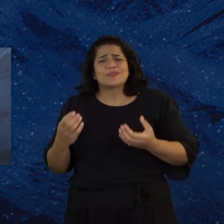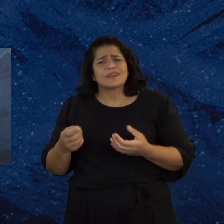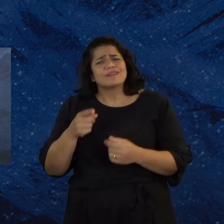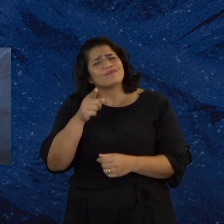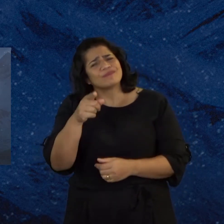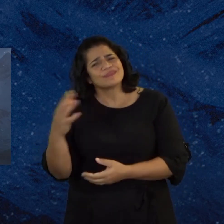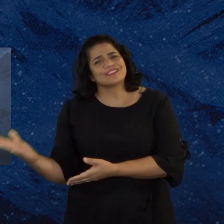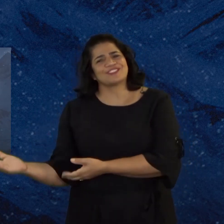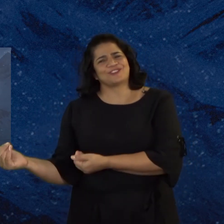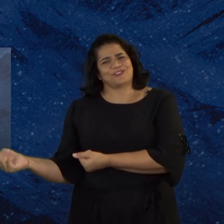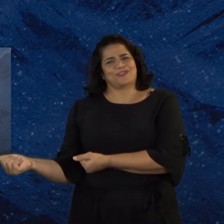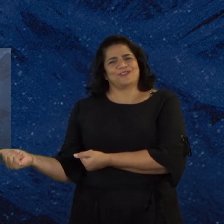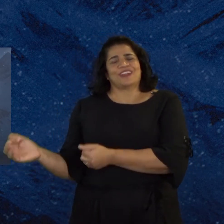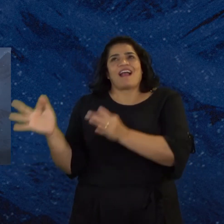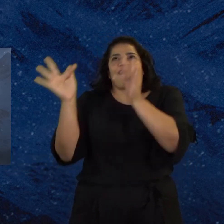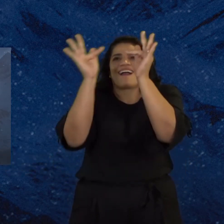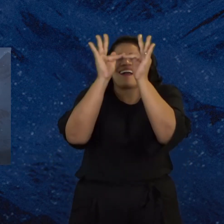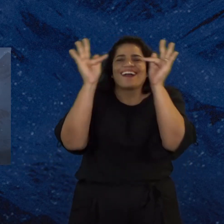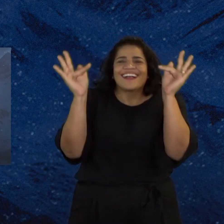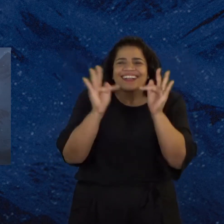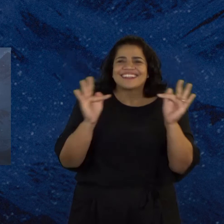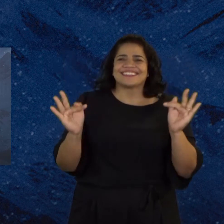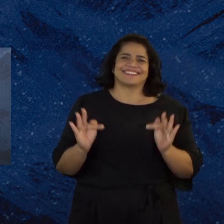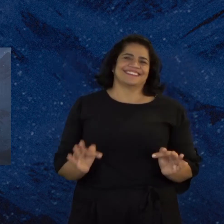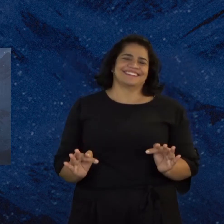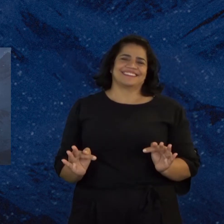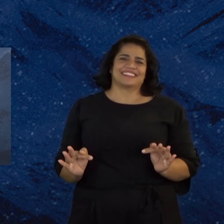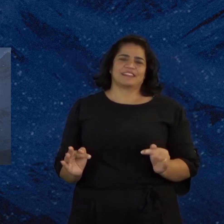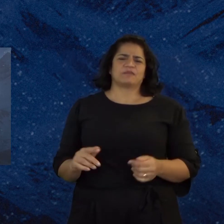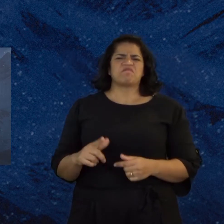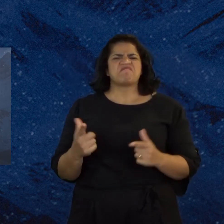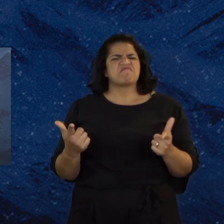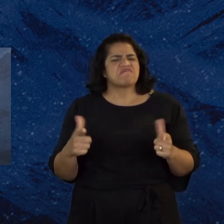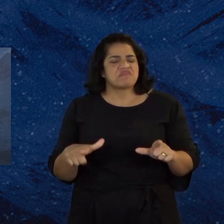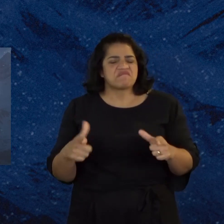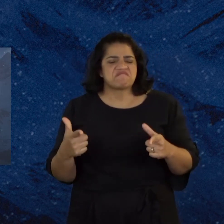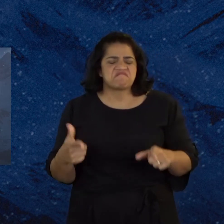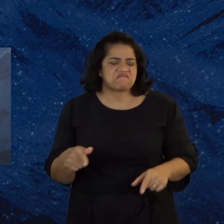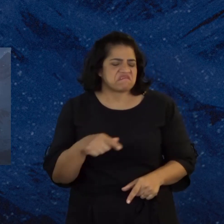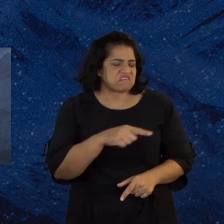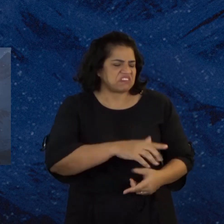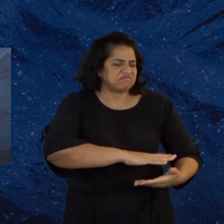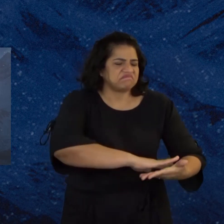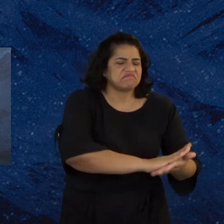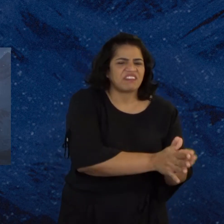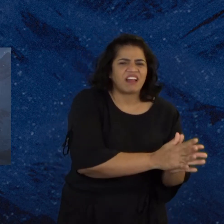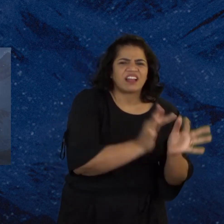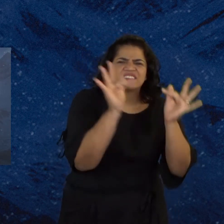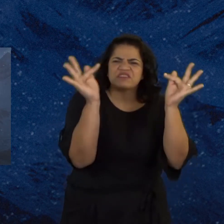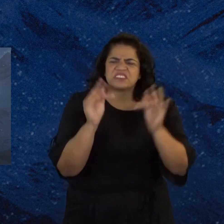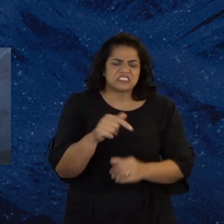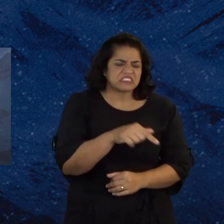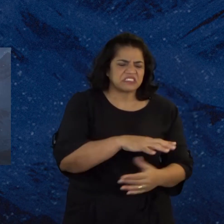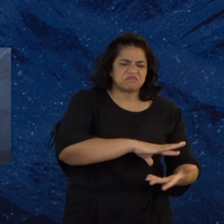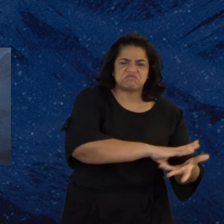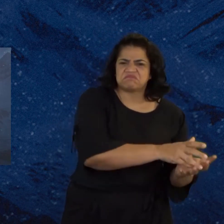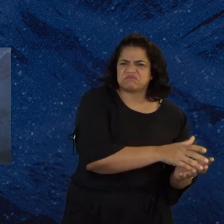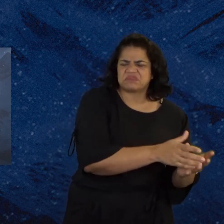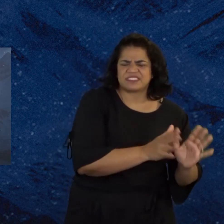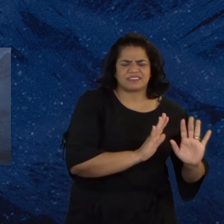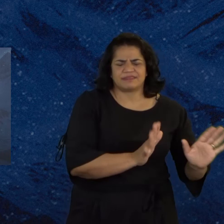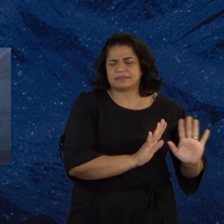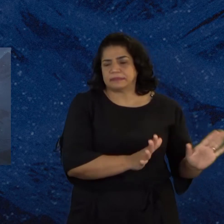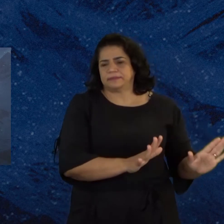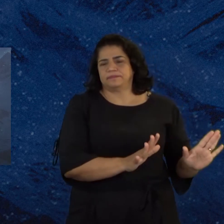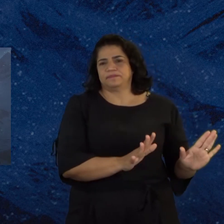jovem, a felicidade. Não tem felicidade aqui nesse mundo que nós vivemos. A verdadeira felicidade